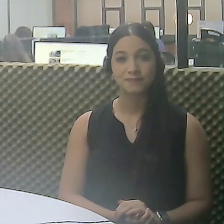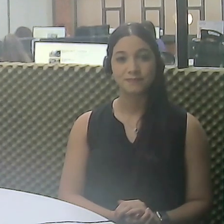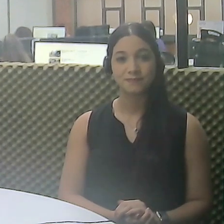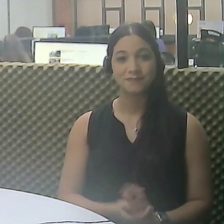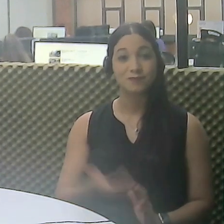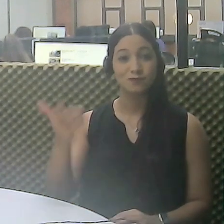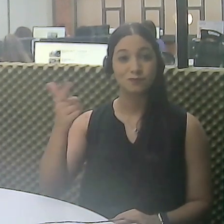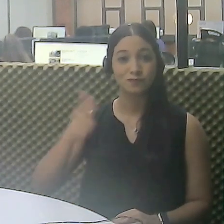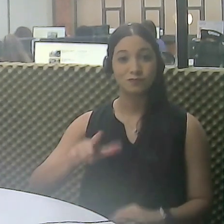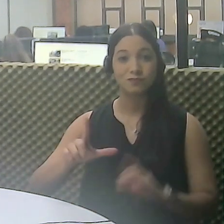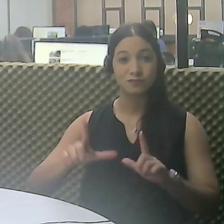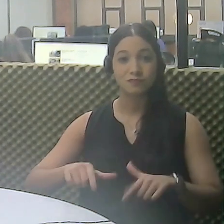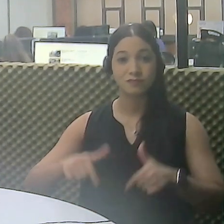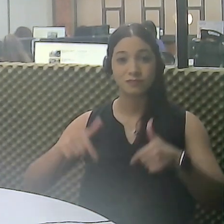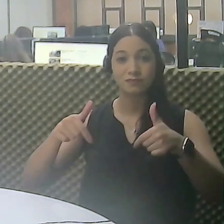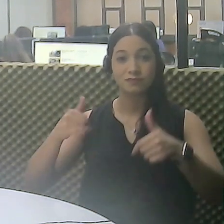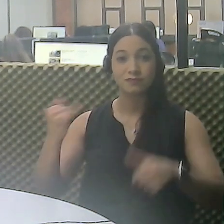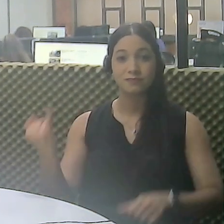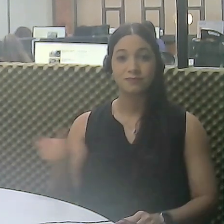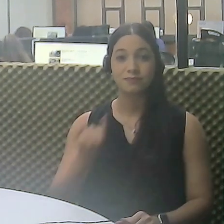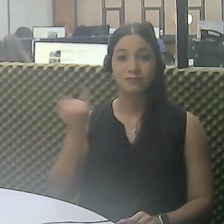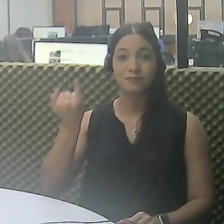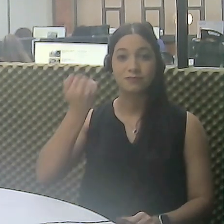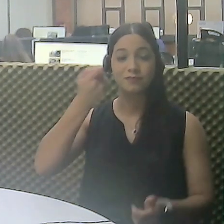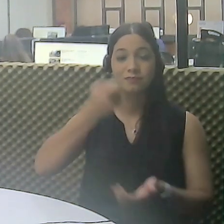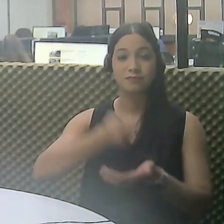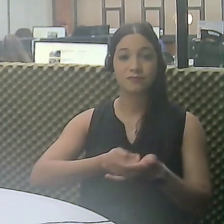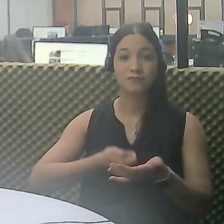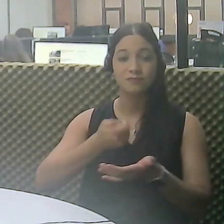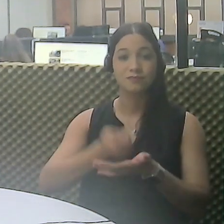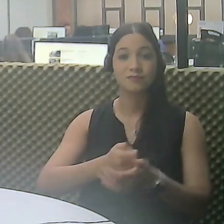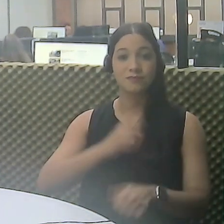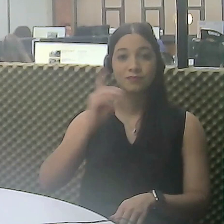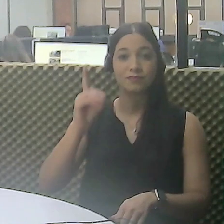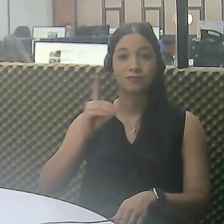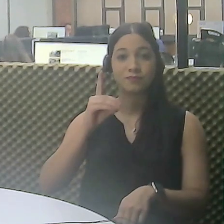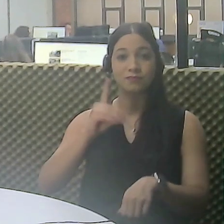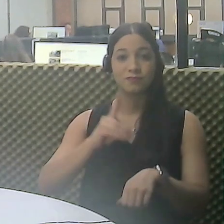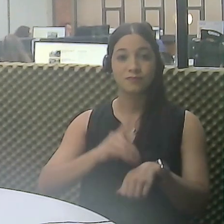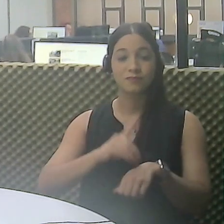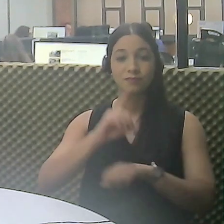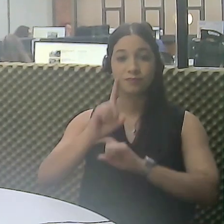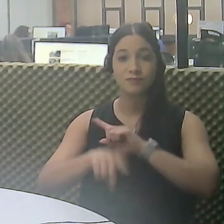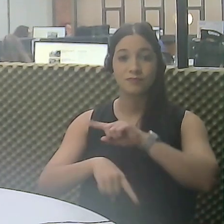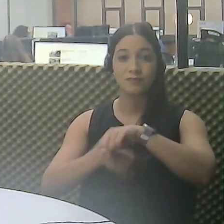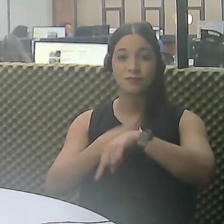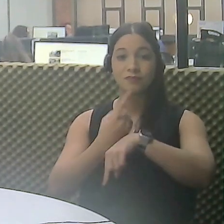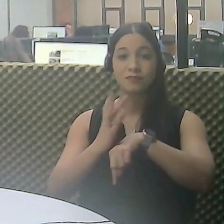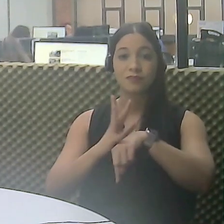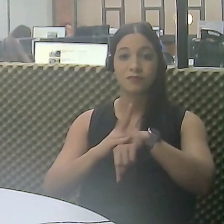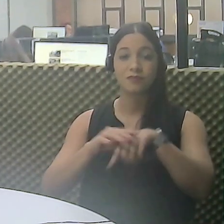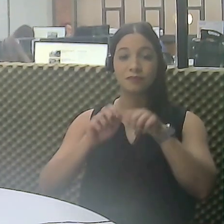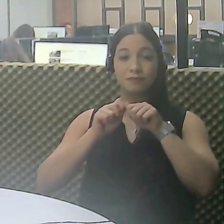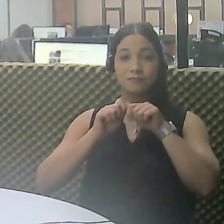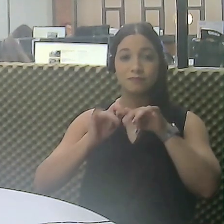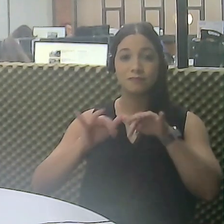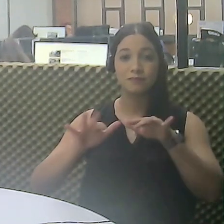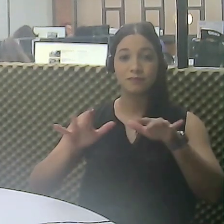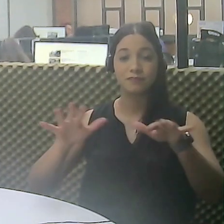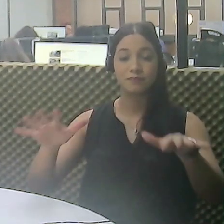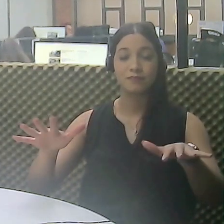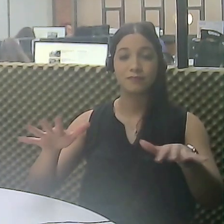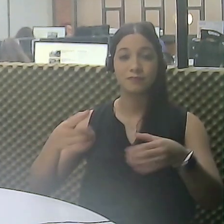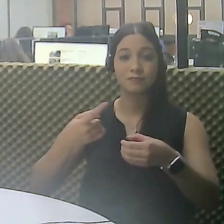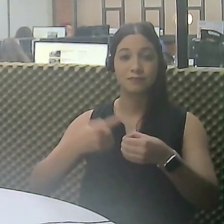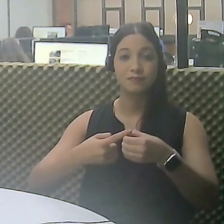Mais uma ação importante de reforço no combate ao Aedes aegypti e ao avanço das doenças transmitidas pelo mosquito na cidade.